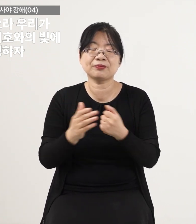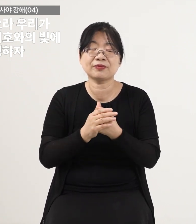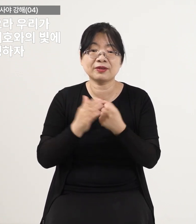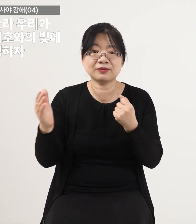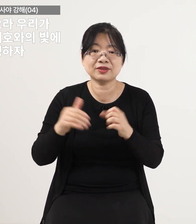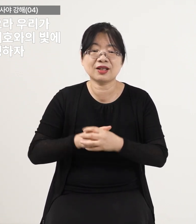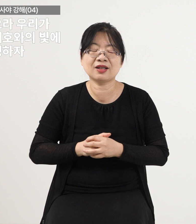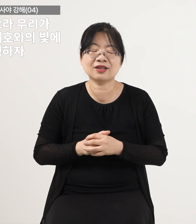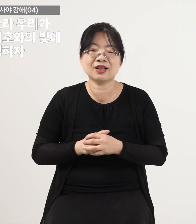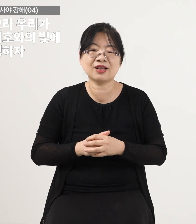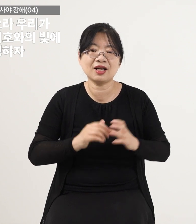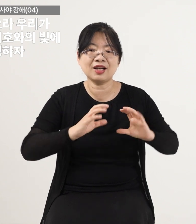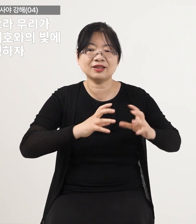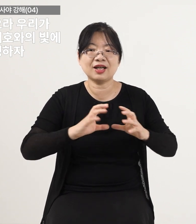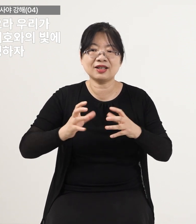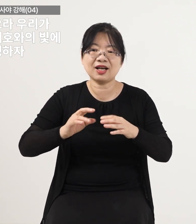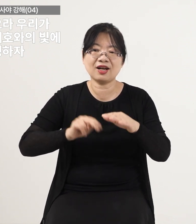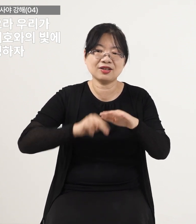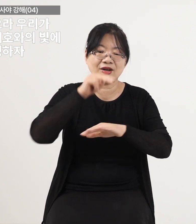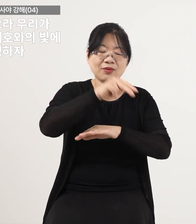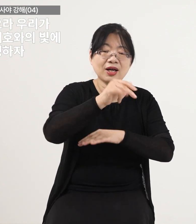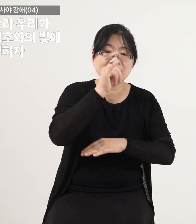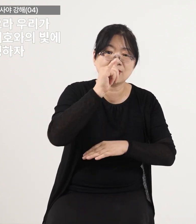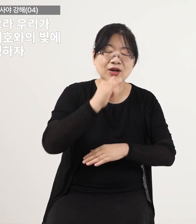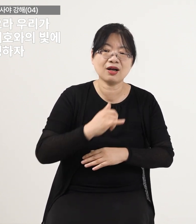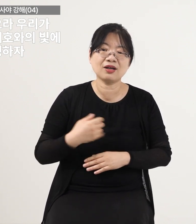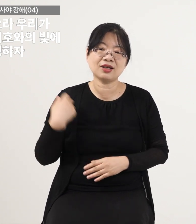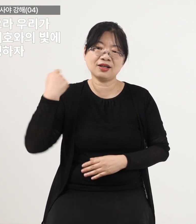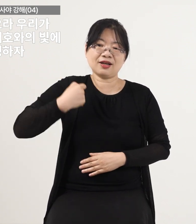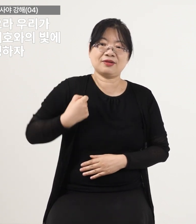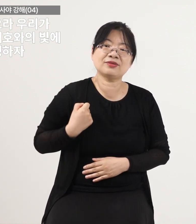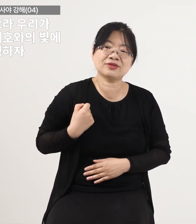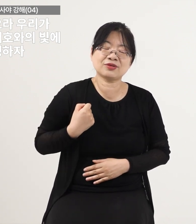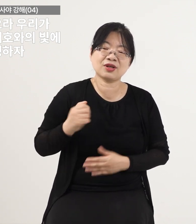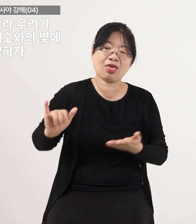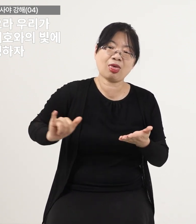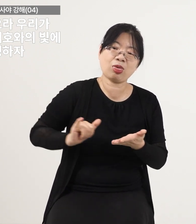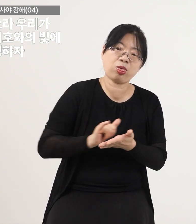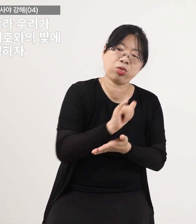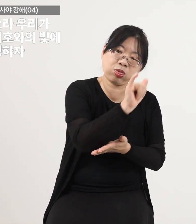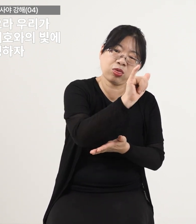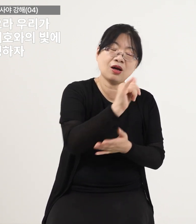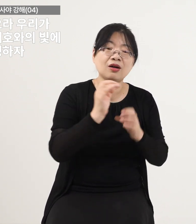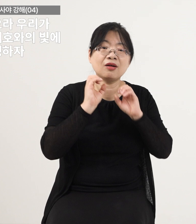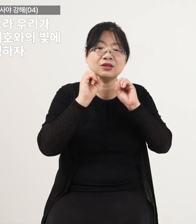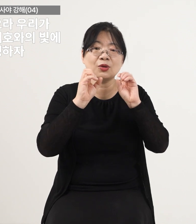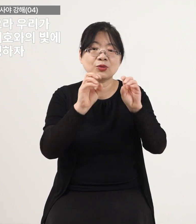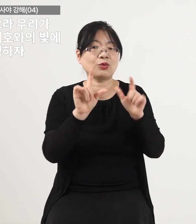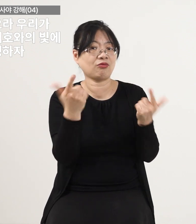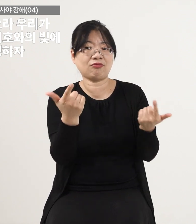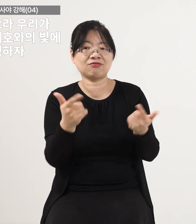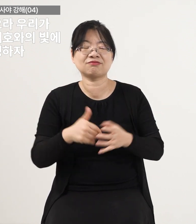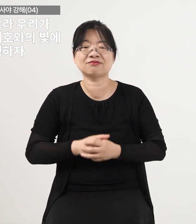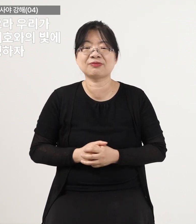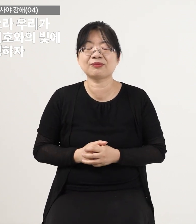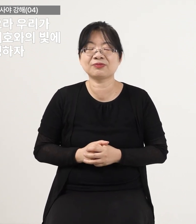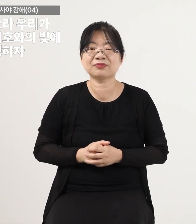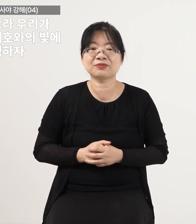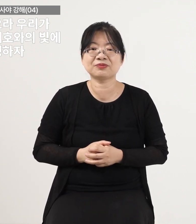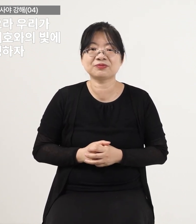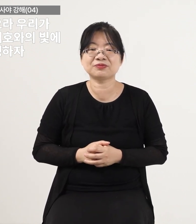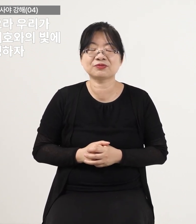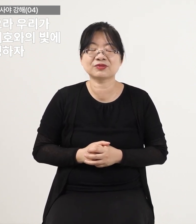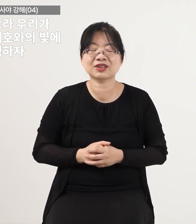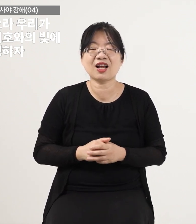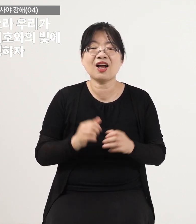그것은 국경을 넘어 꼭 가방 들고 나가야만 선교를 할 수 있는 게 아니고 넓게는